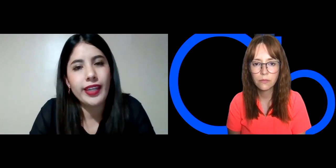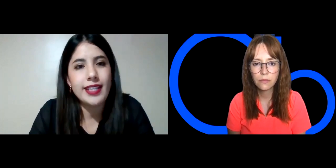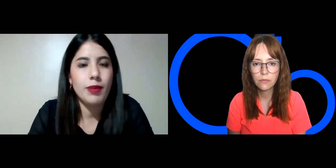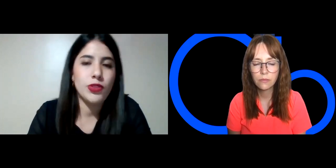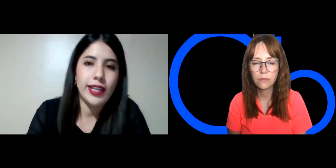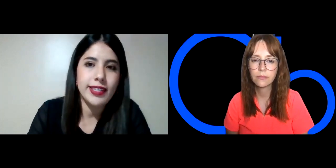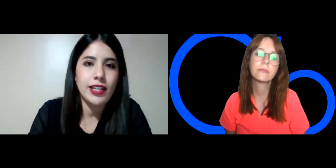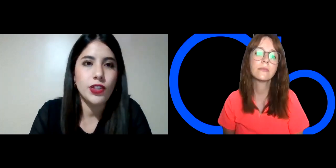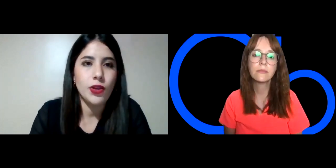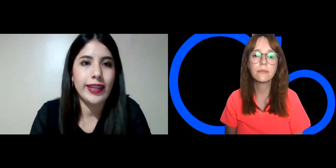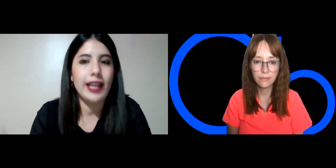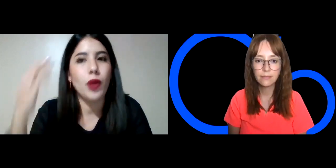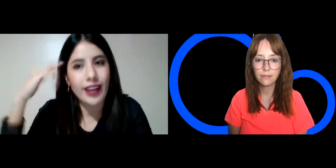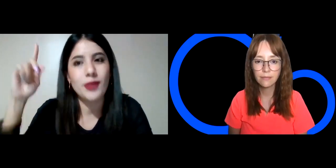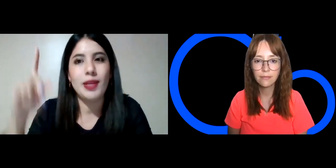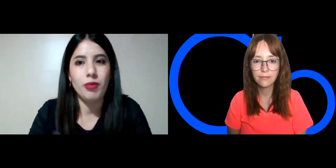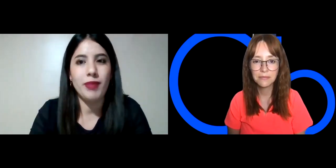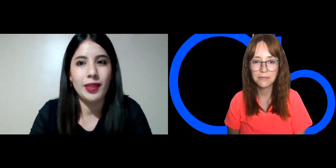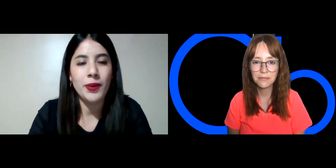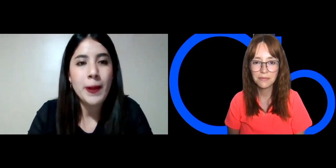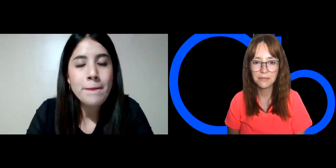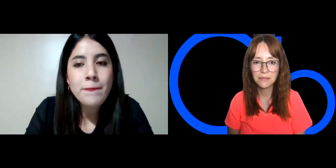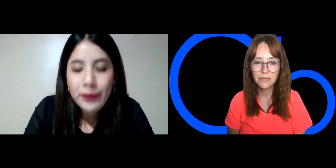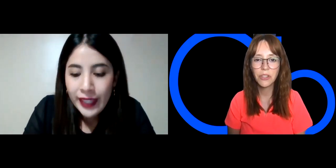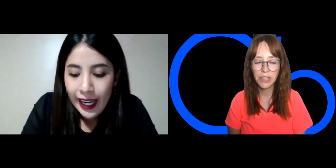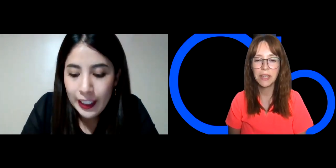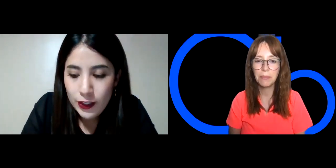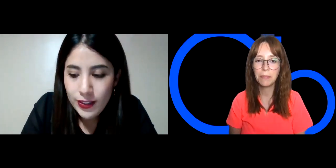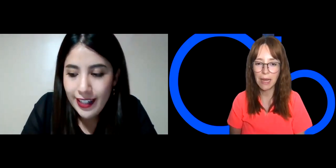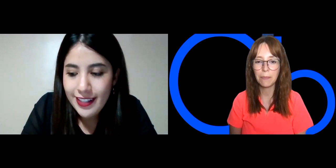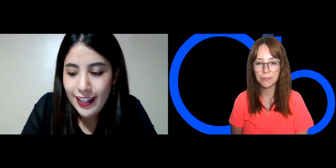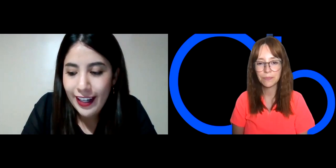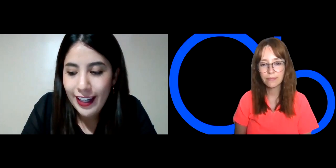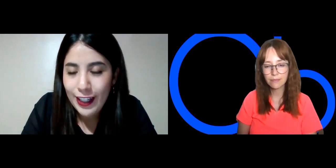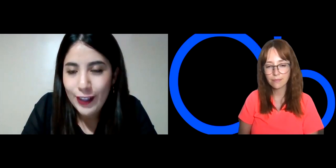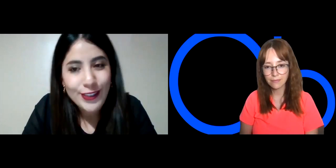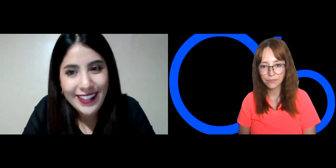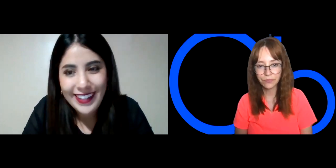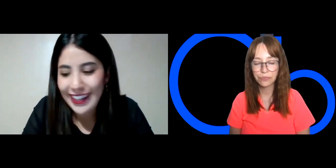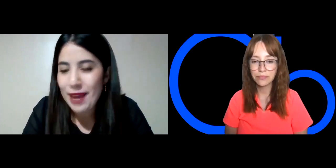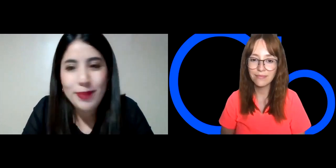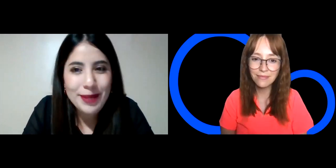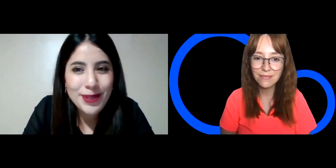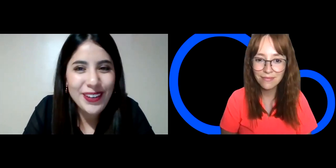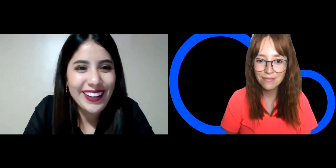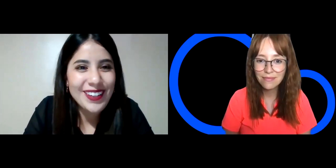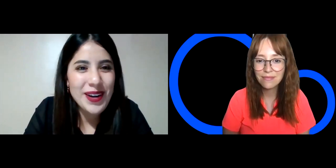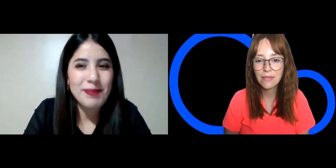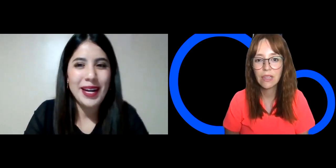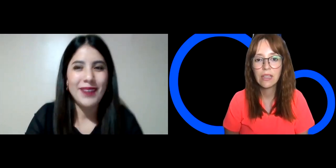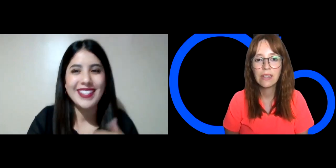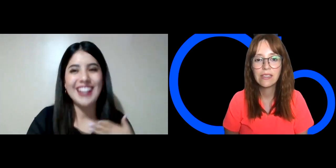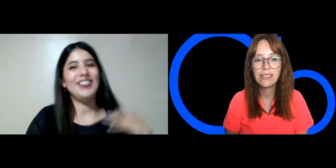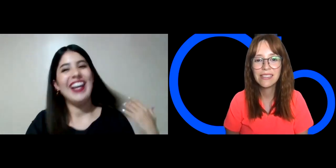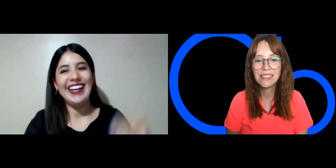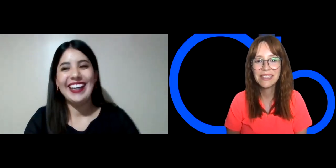porque ya sabemos la inicial, solo hay que acordarnos del movimiento. Ok. Entonces, no sé si ya empecemos con las